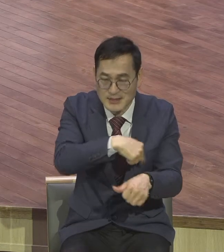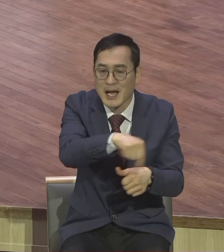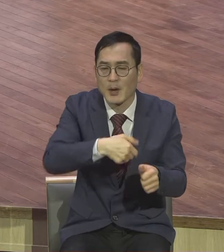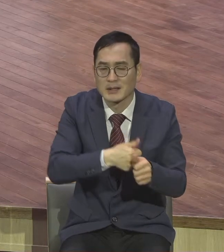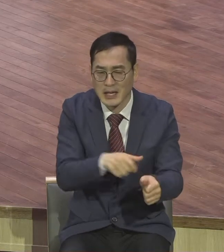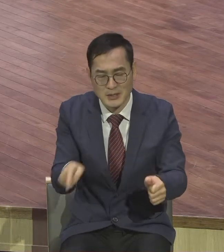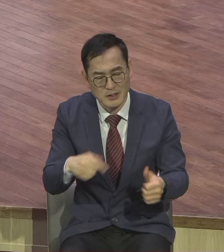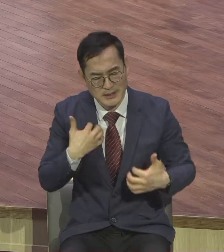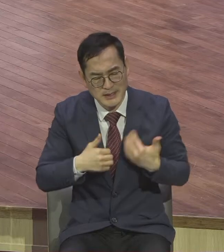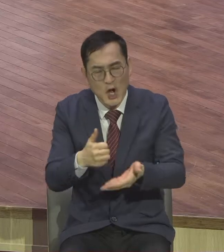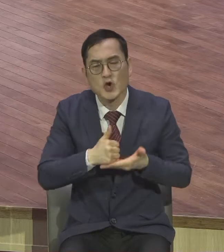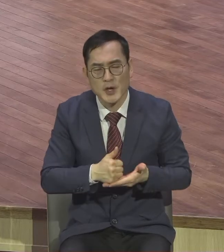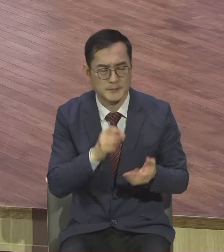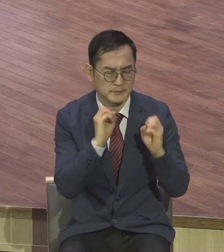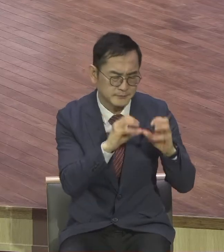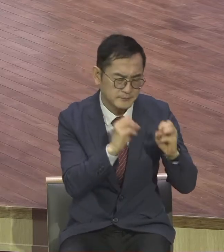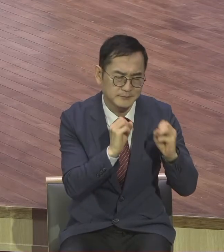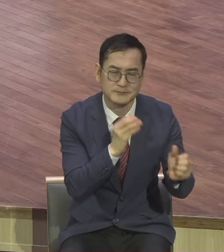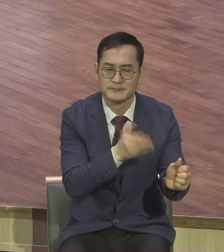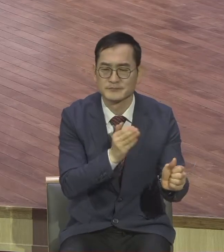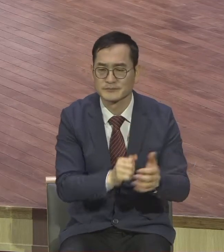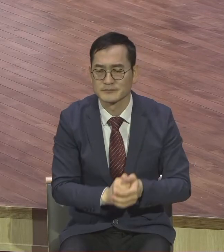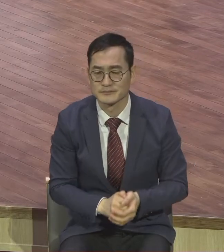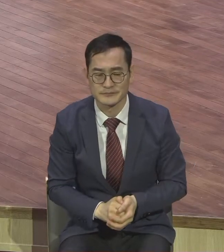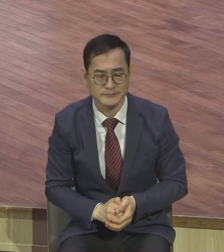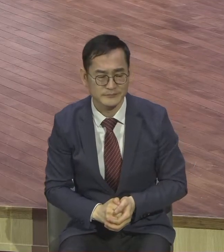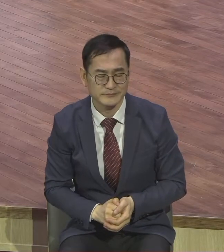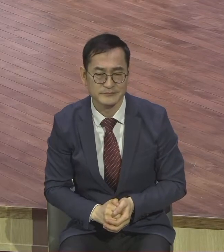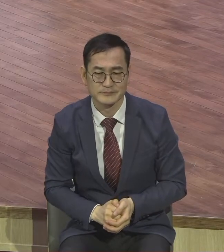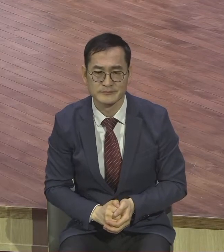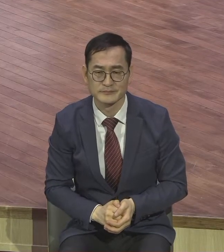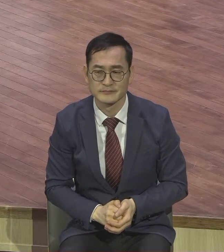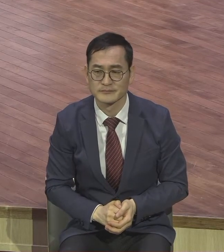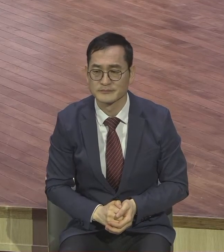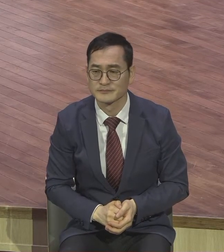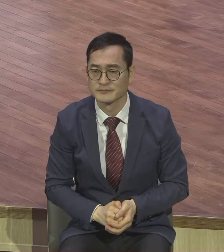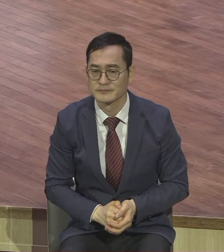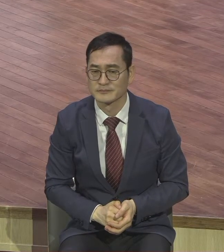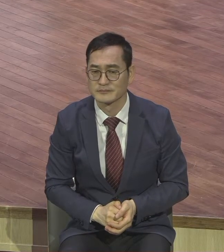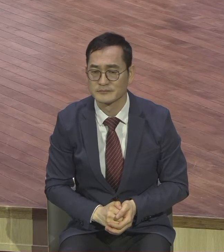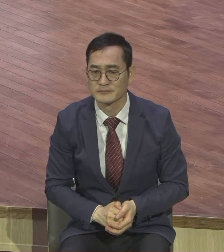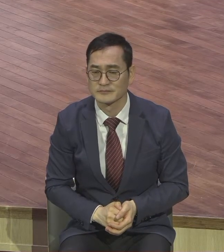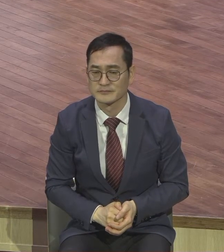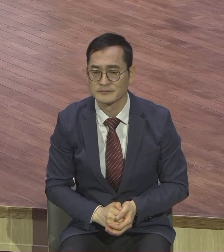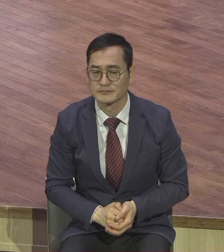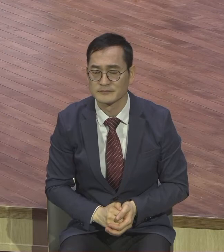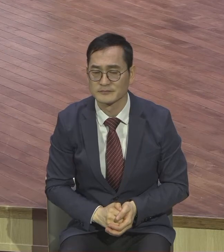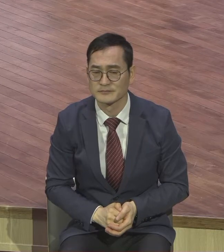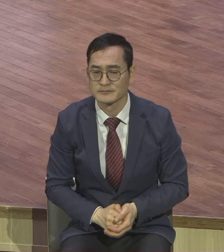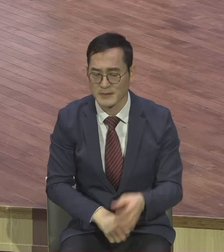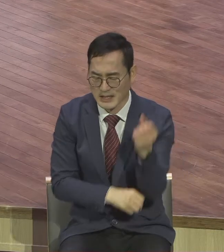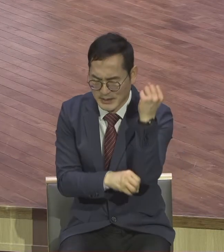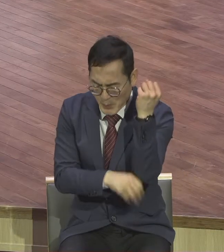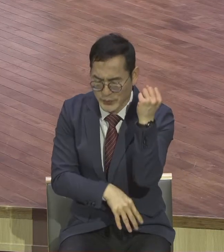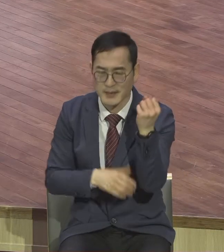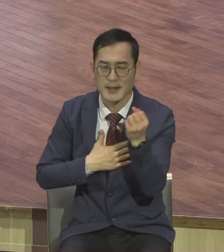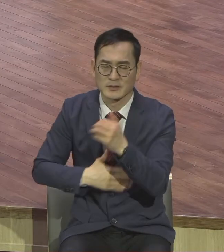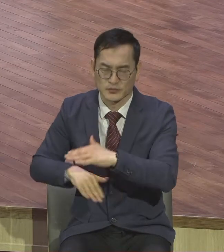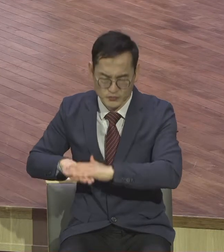해야지 구원받으면 어떻게 되고 안 믿으면 어떻게 되고 불신 상태 어떠는지 여수까지 이루고 가지 기본은 그거는 돼 있어야지